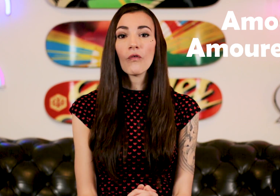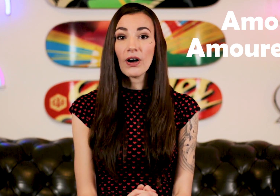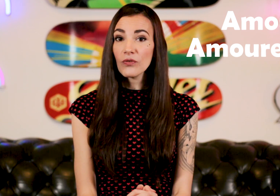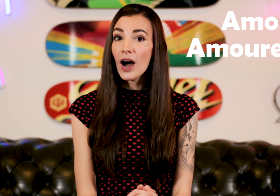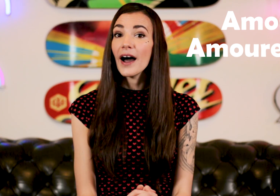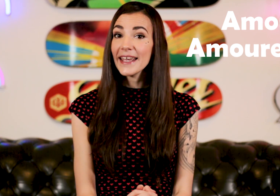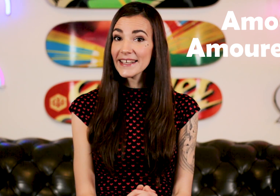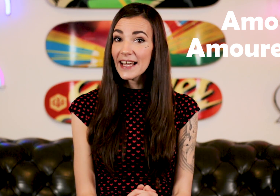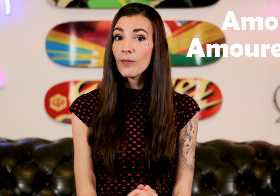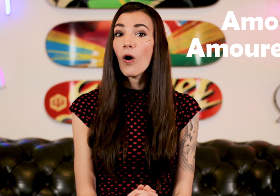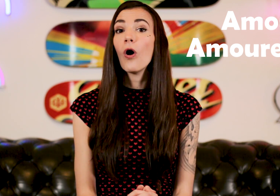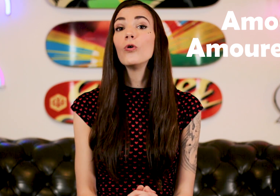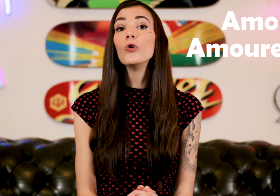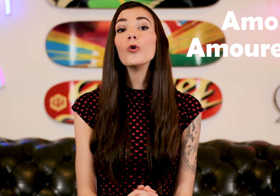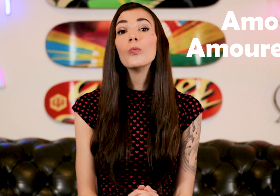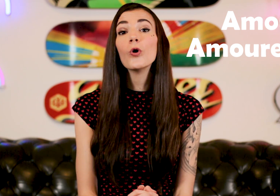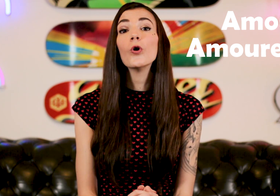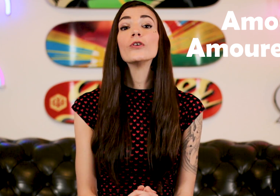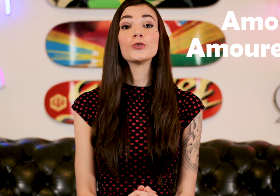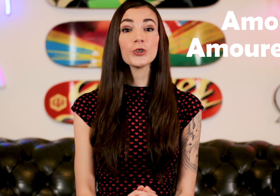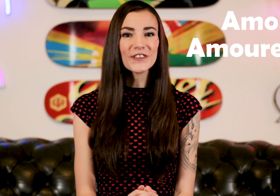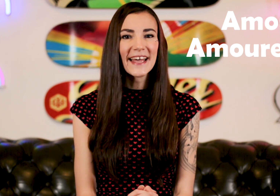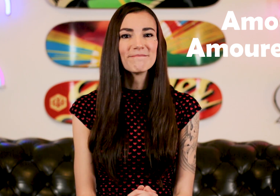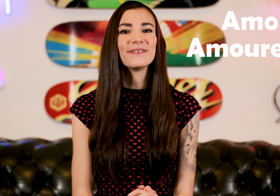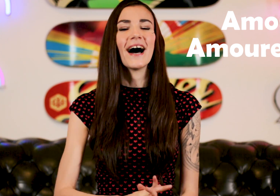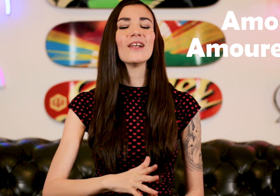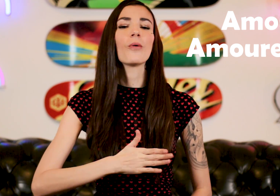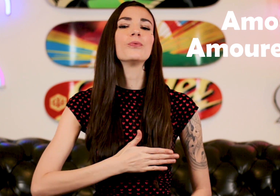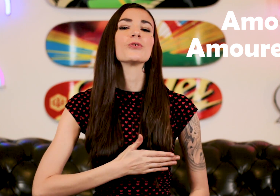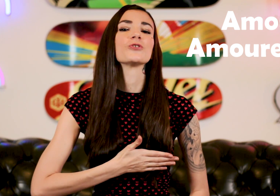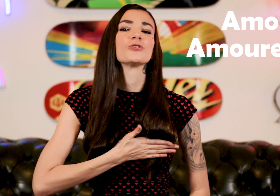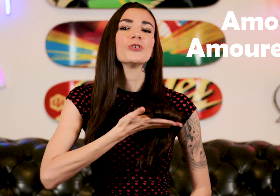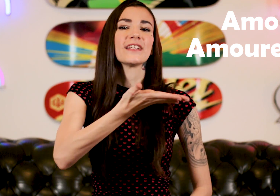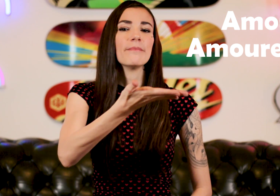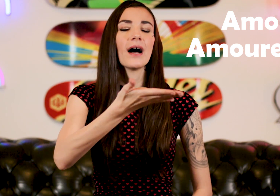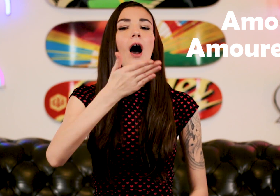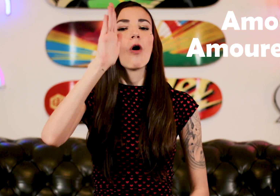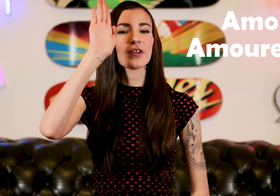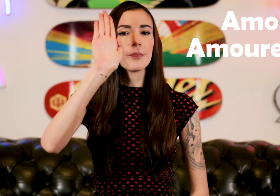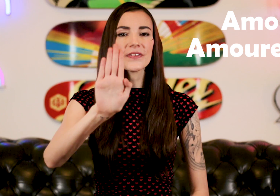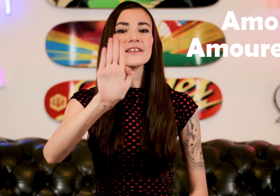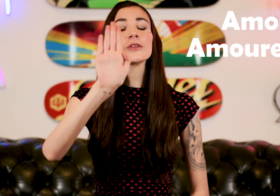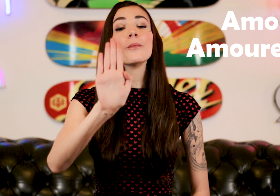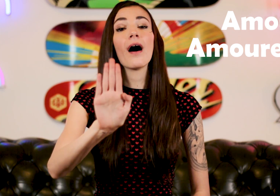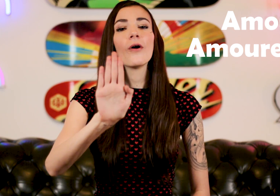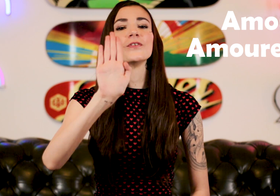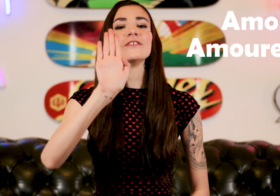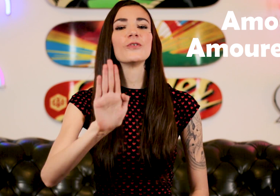va voir également le mot je t'aime. Alors, pour je t'aime, on vient poser notre main au niveau